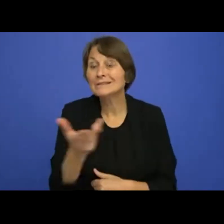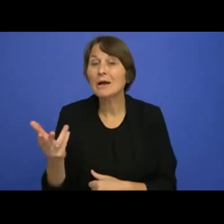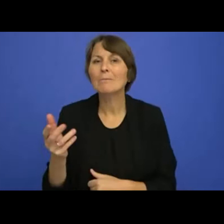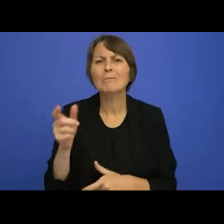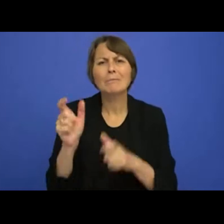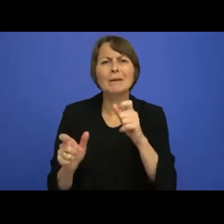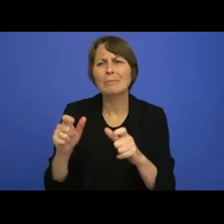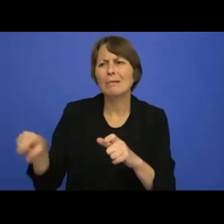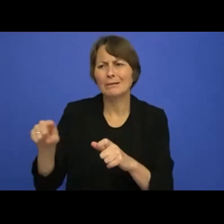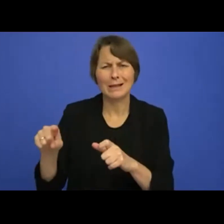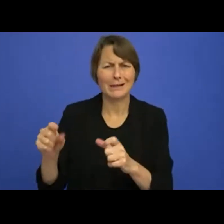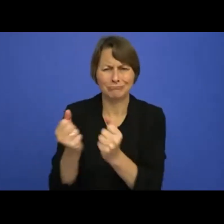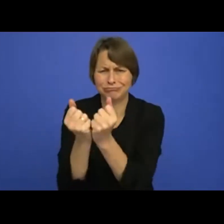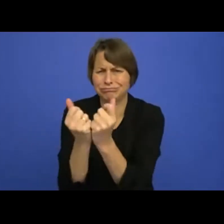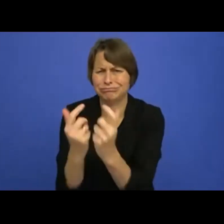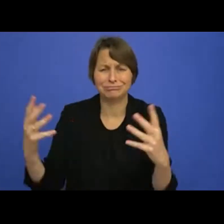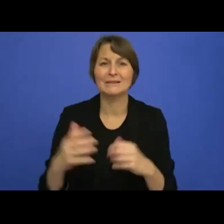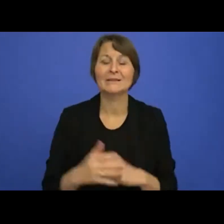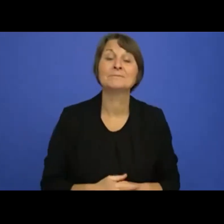peuplés, grande densité